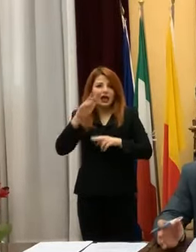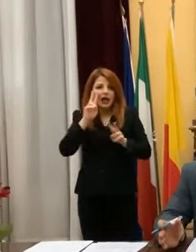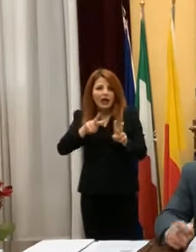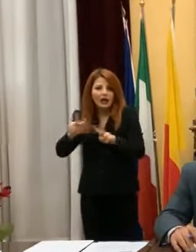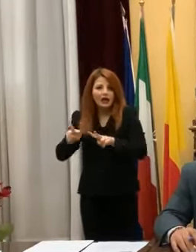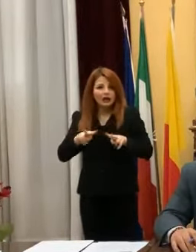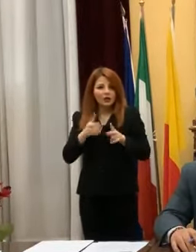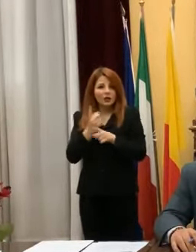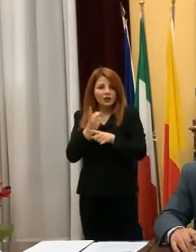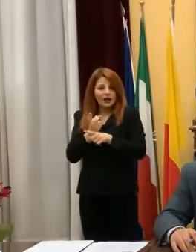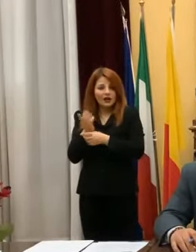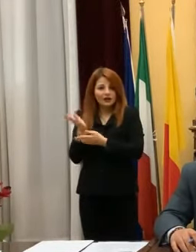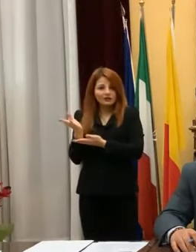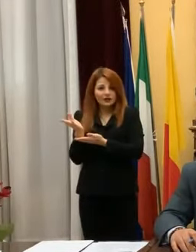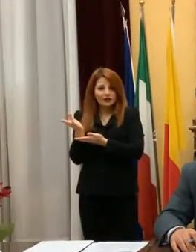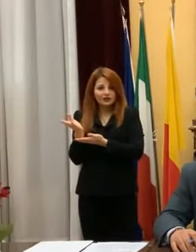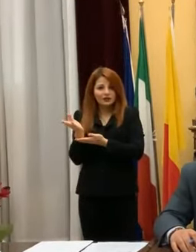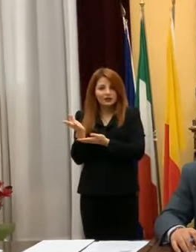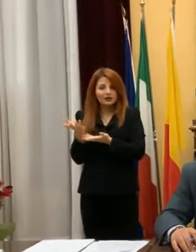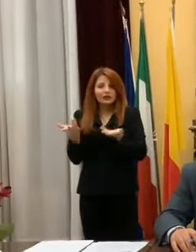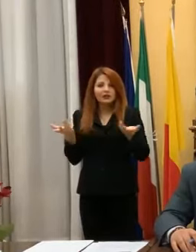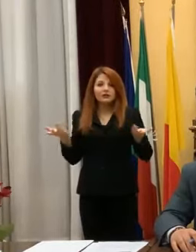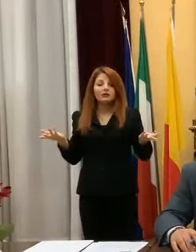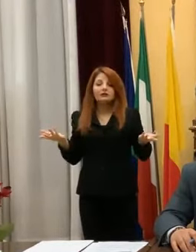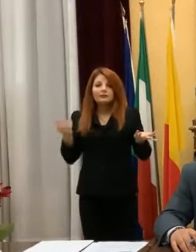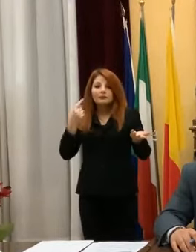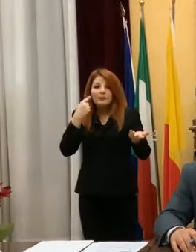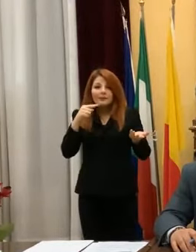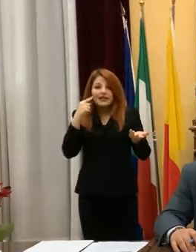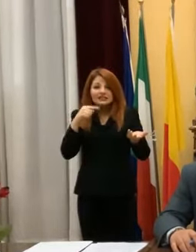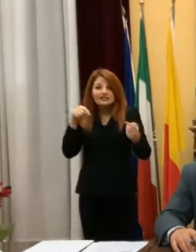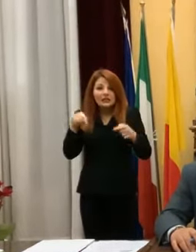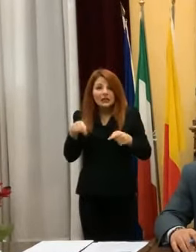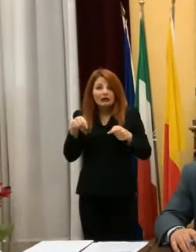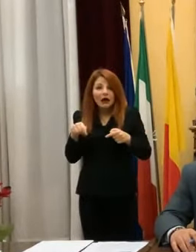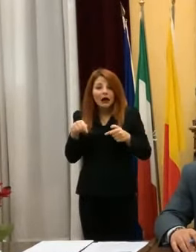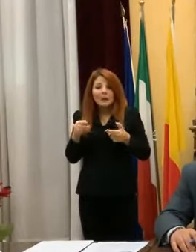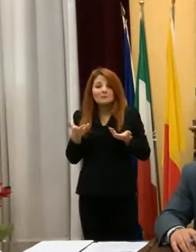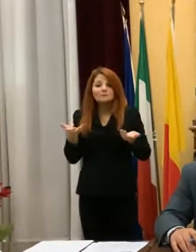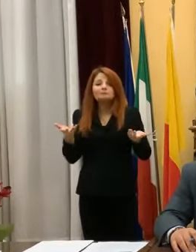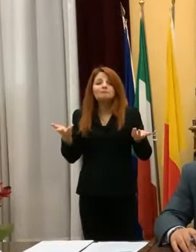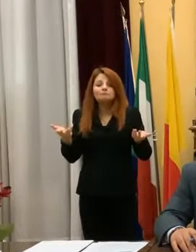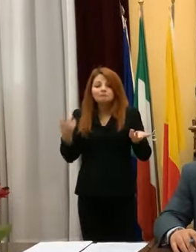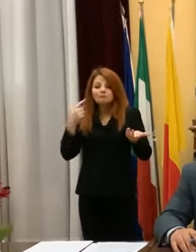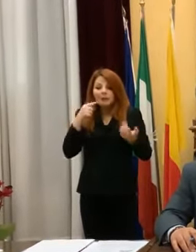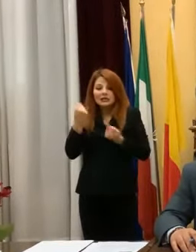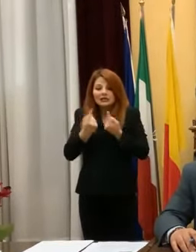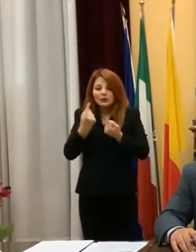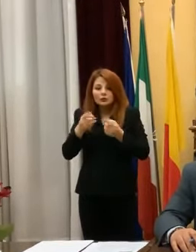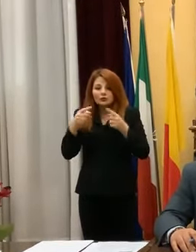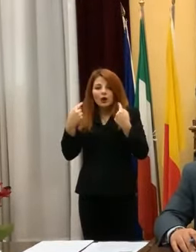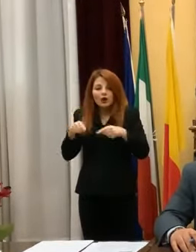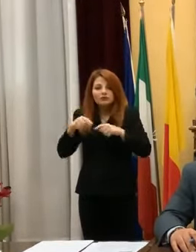E Messina che cosa è stata in questa vicenda? Una città abbandonata